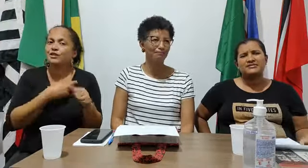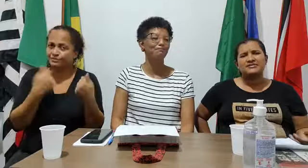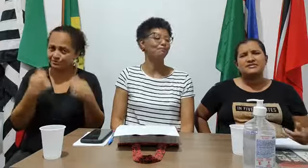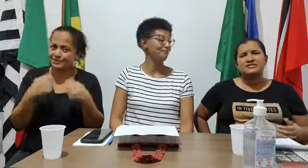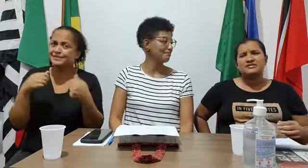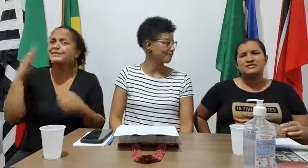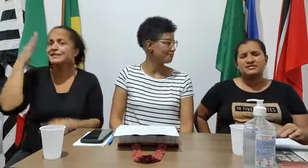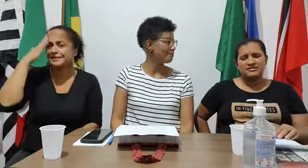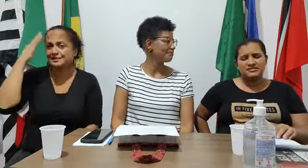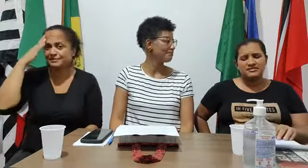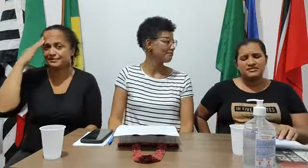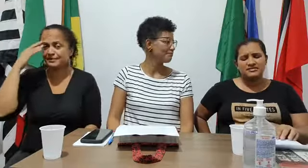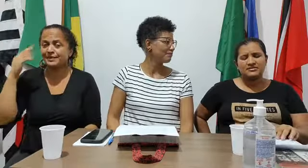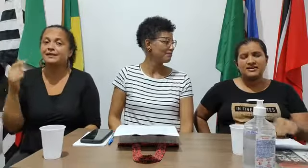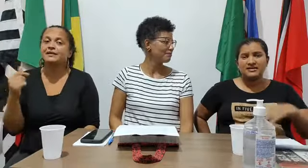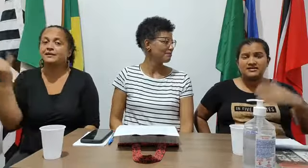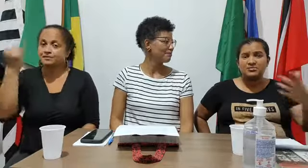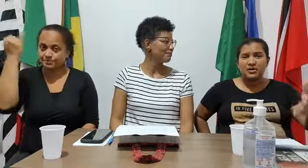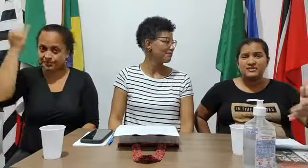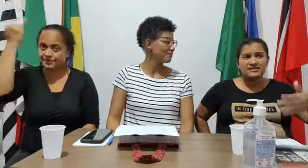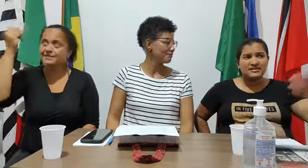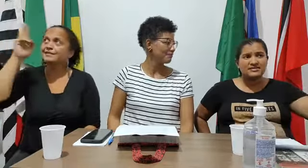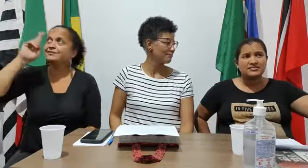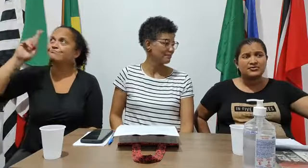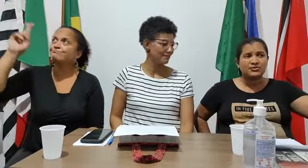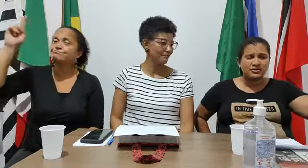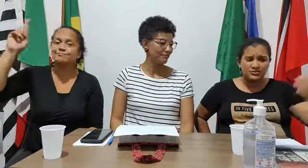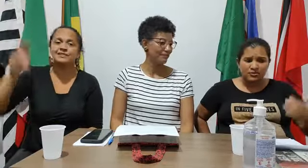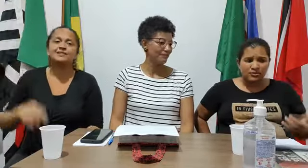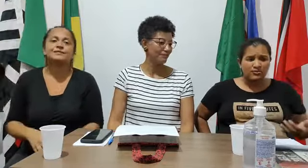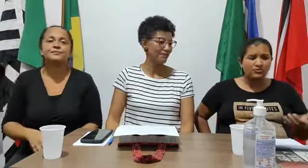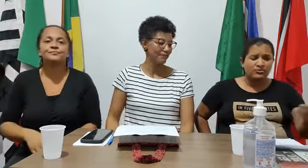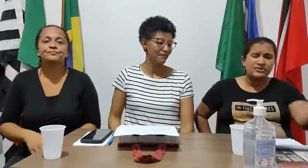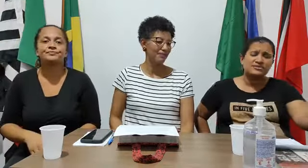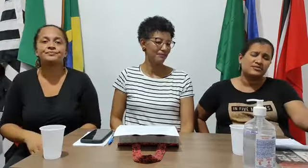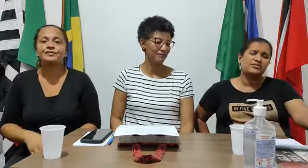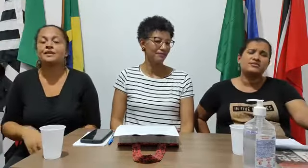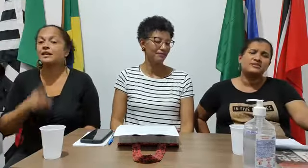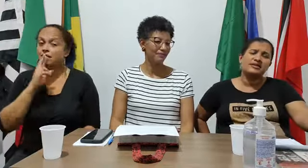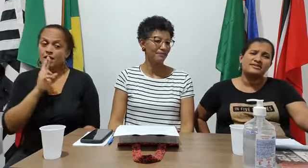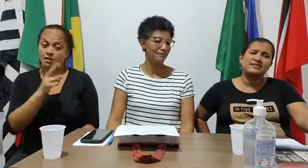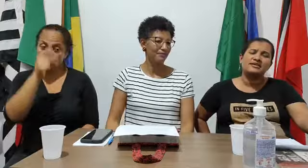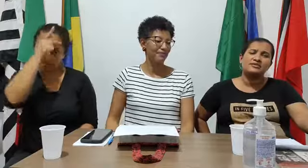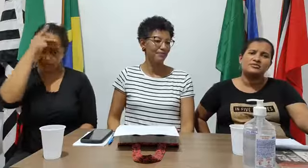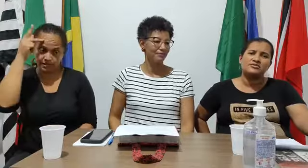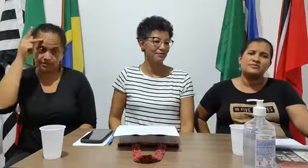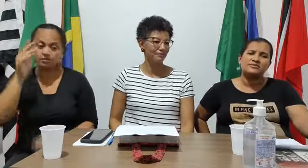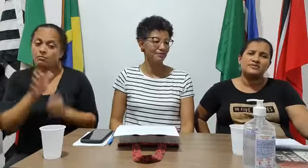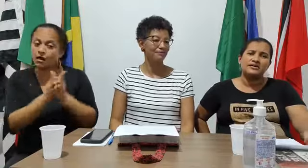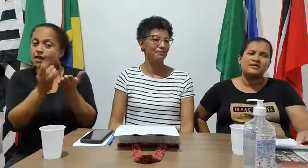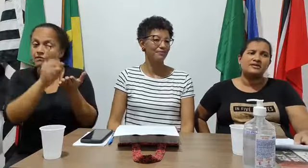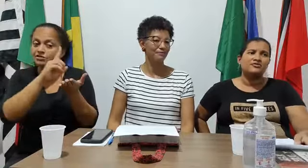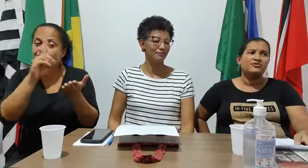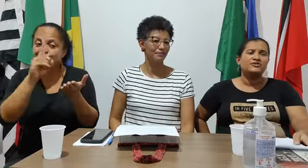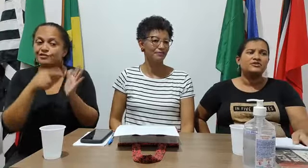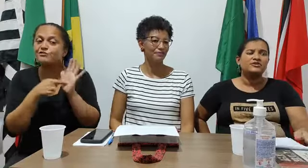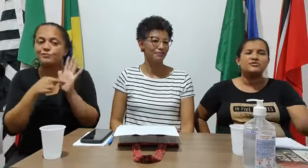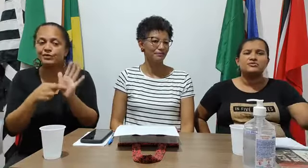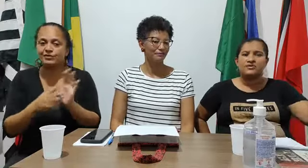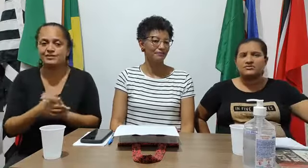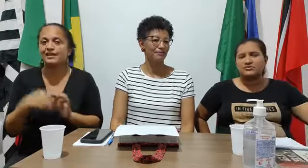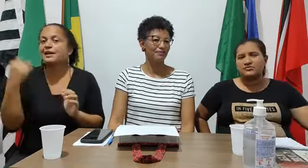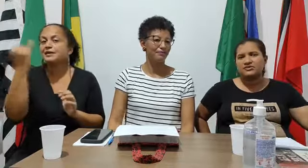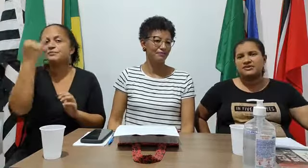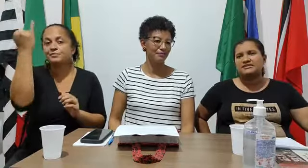né? E dar respostas a essas afrontas com o que está escrito, né? Foi isso que